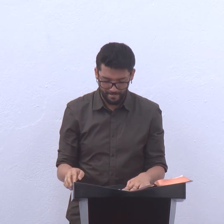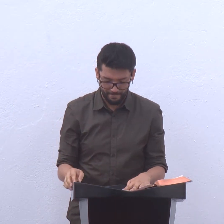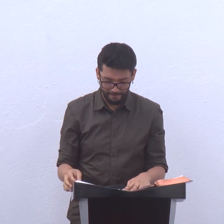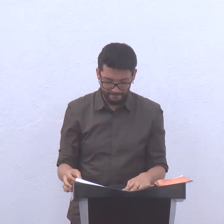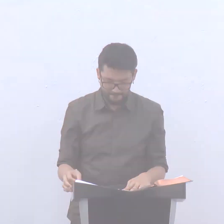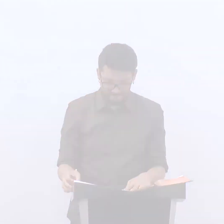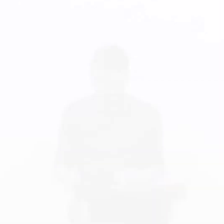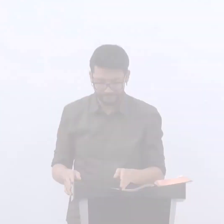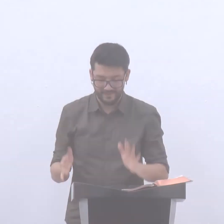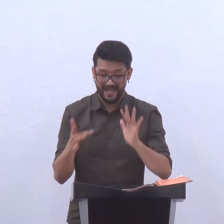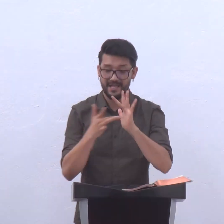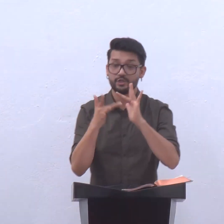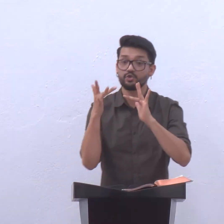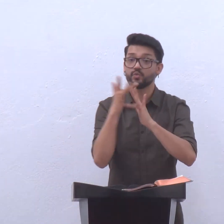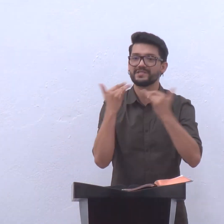vida.